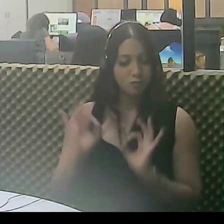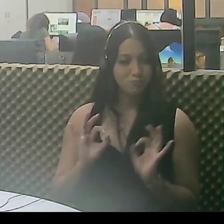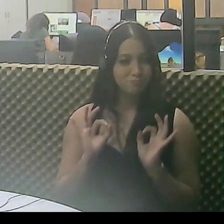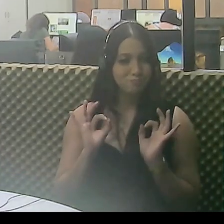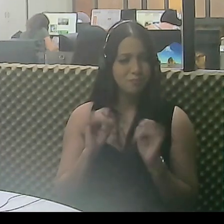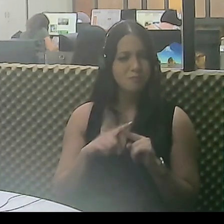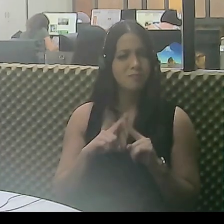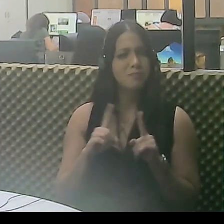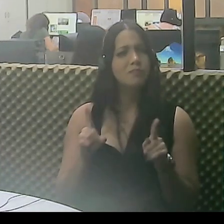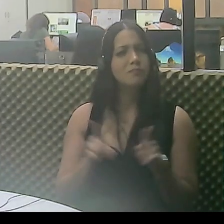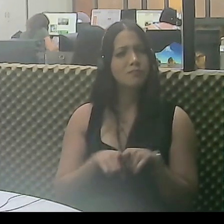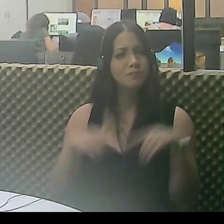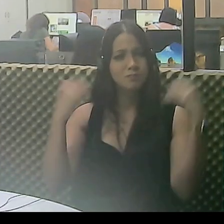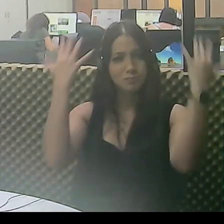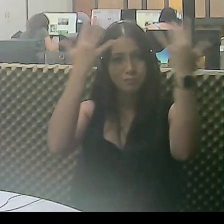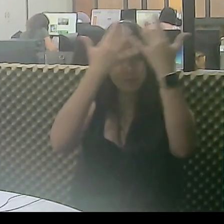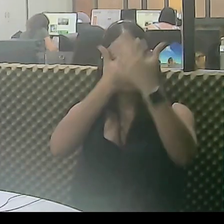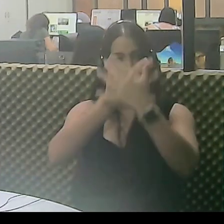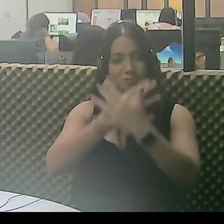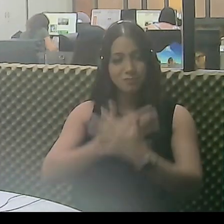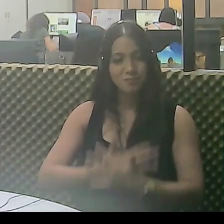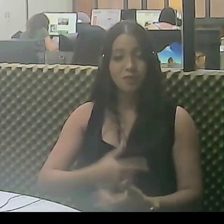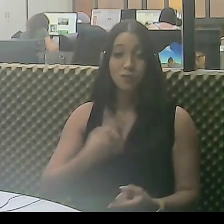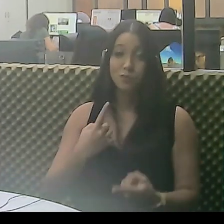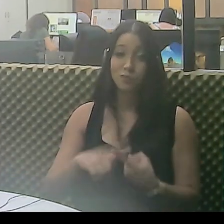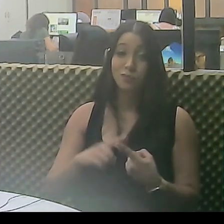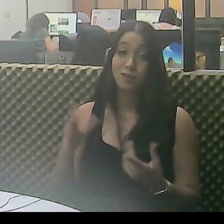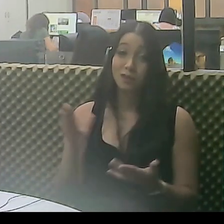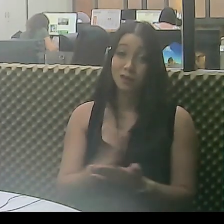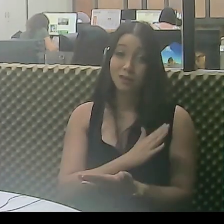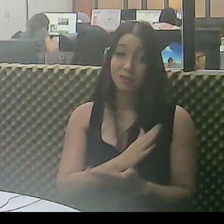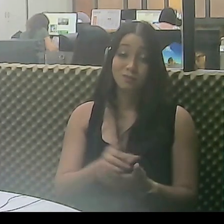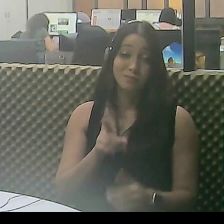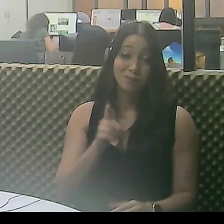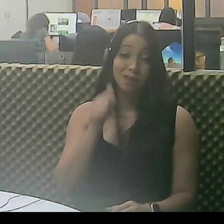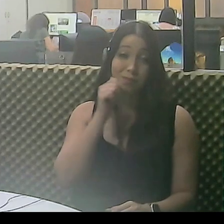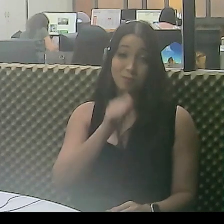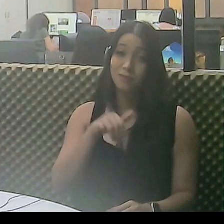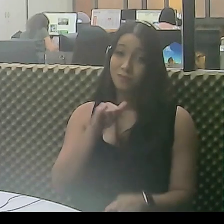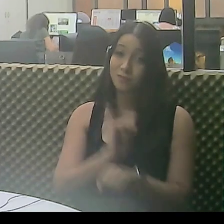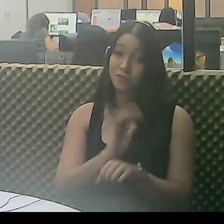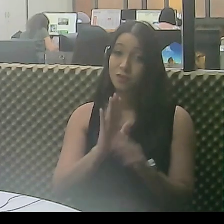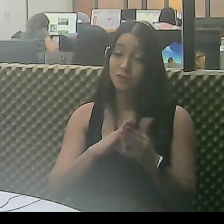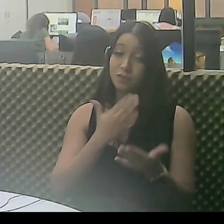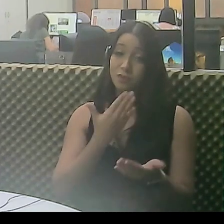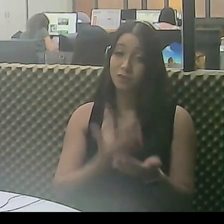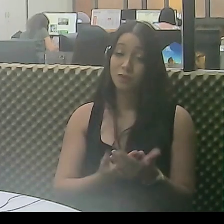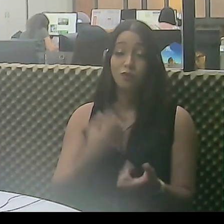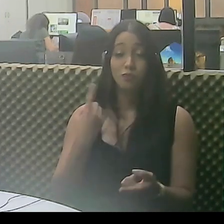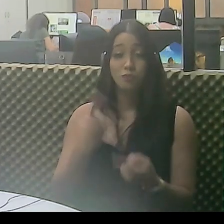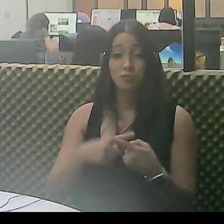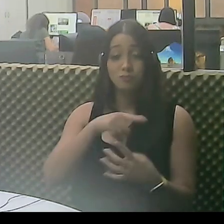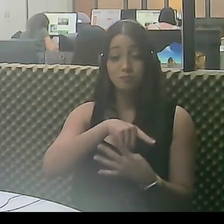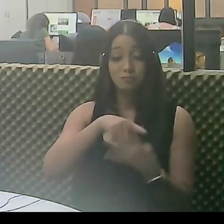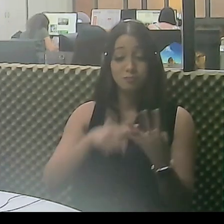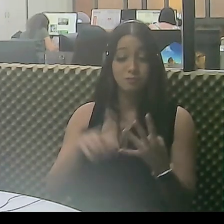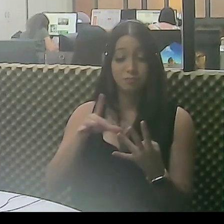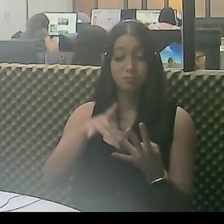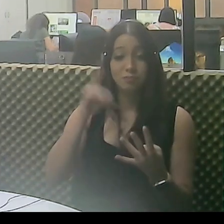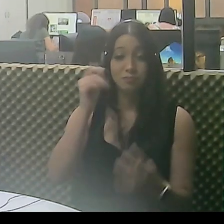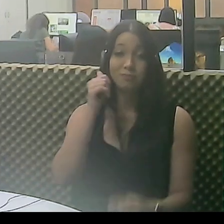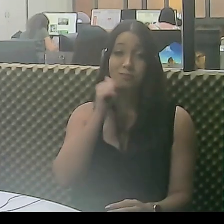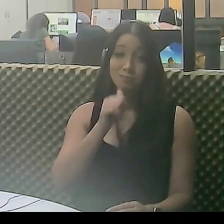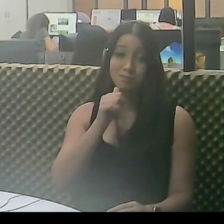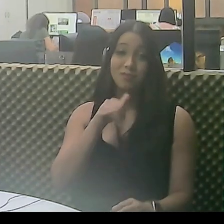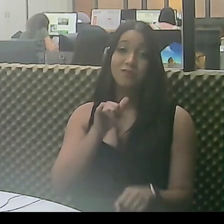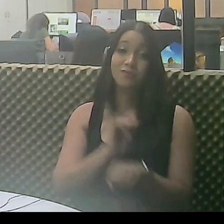look. Mas também é uma capa da invisibilidade, porque às vezes a Ana não aparece na escola. É porque ela é uma dentre 4 garotas